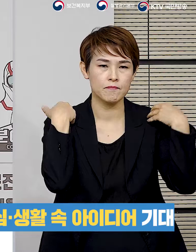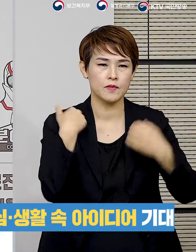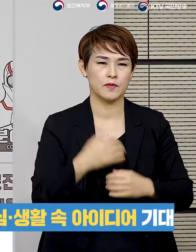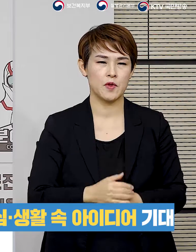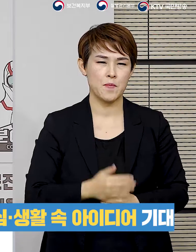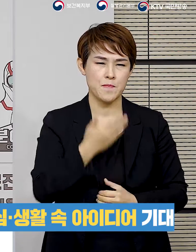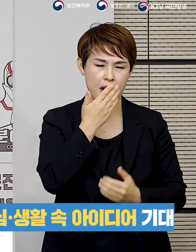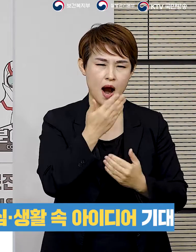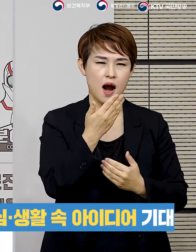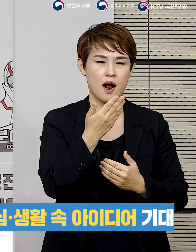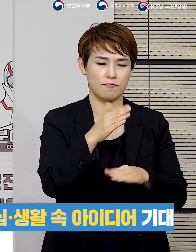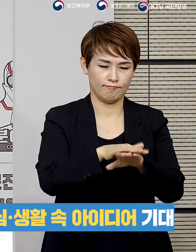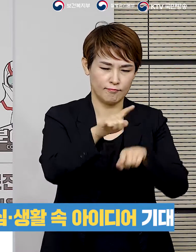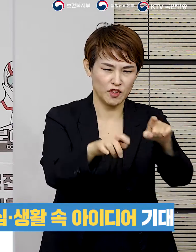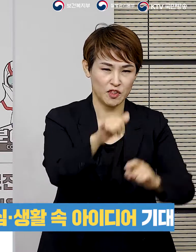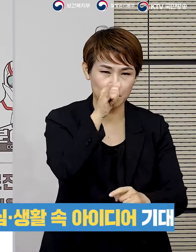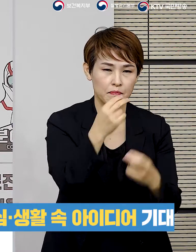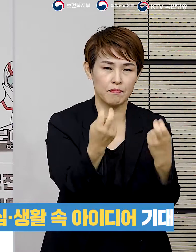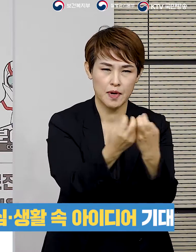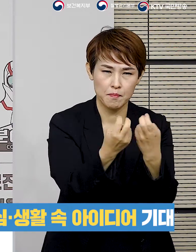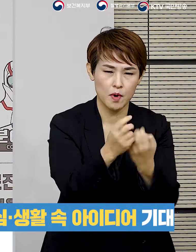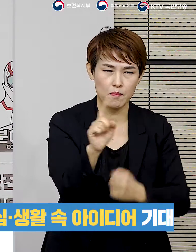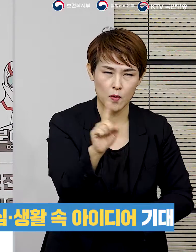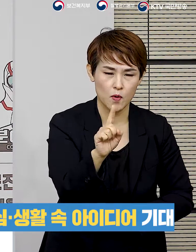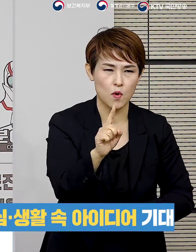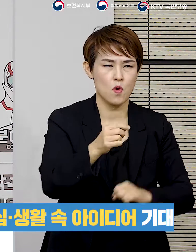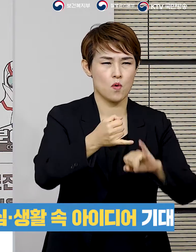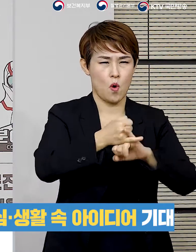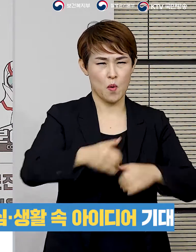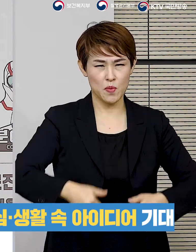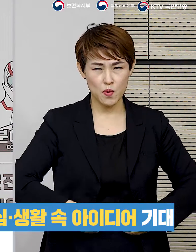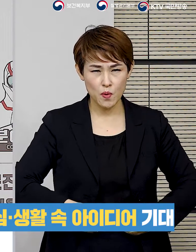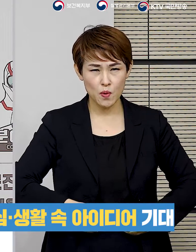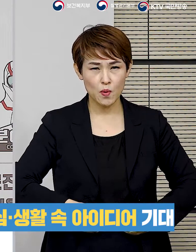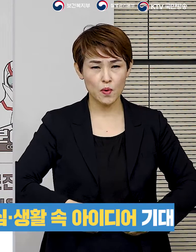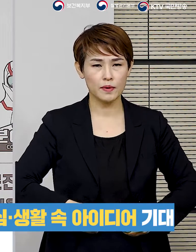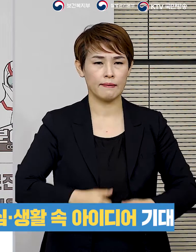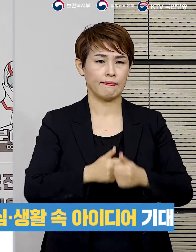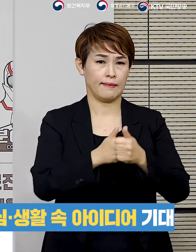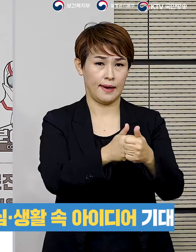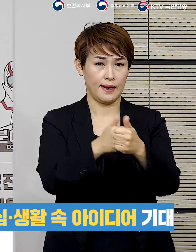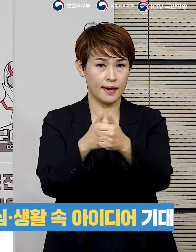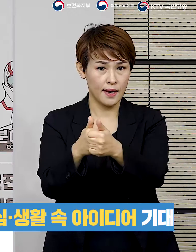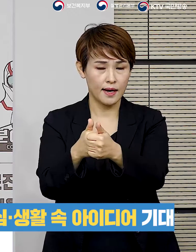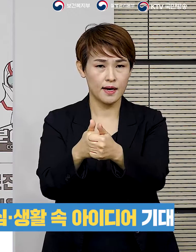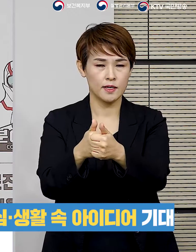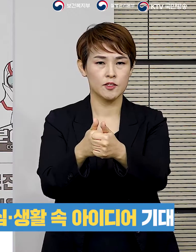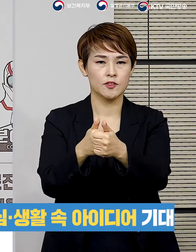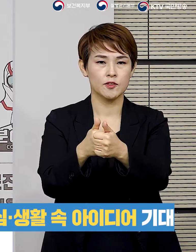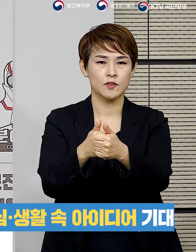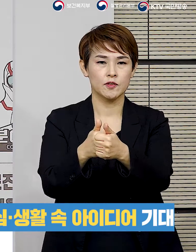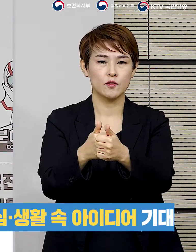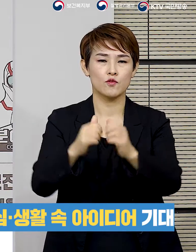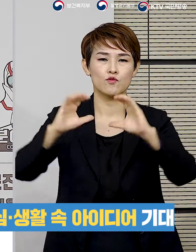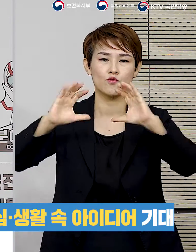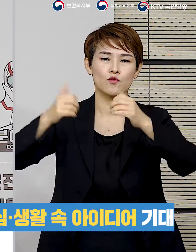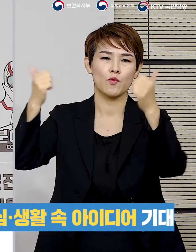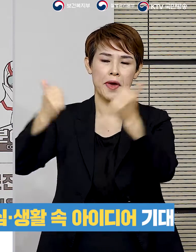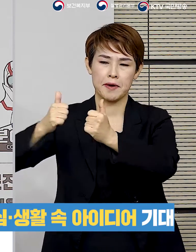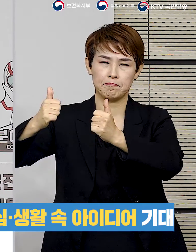최대한 합리적인 방안을 만들기 위해서 노력을 하고, 필요할 경우 꼭 필요한 경우에